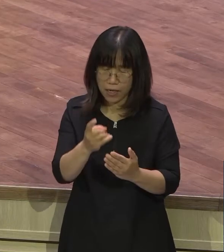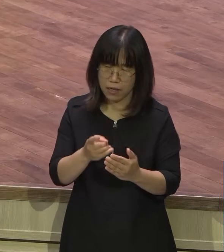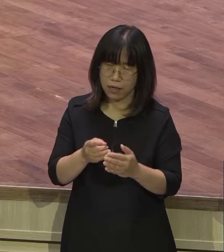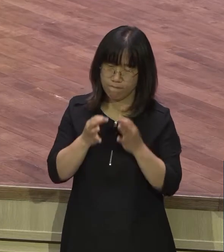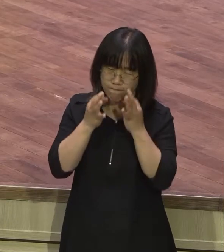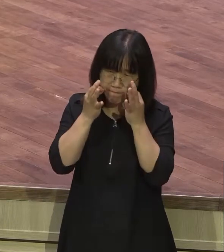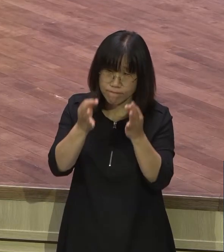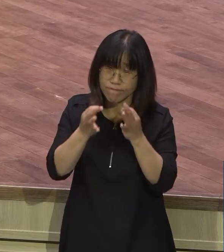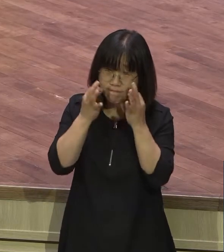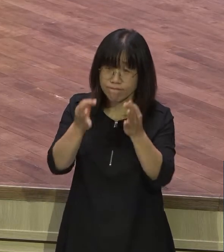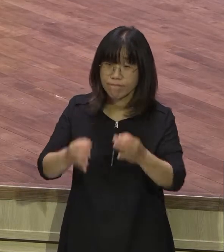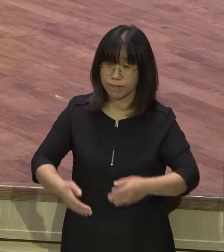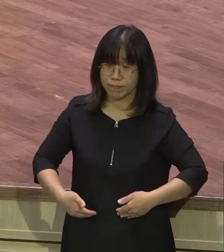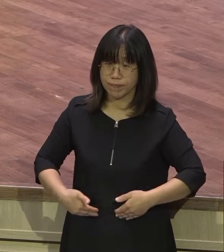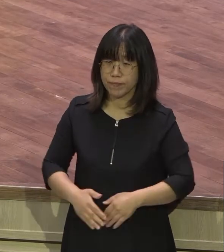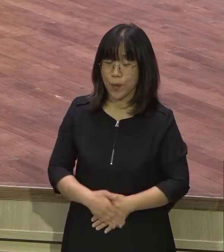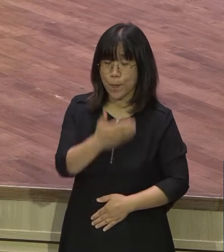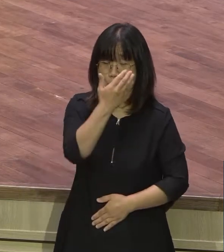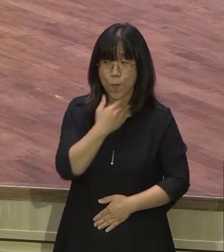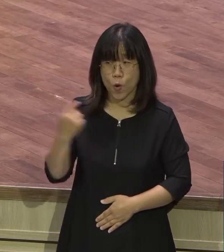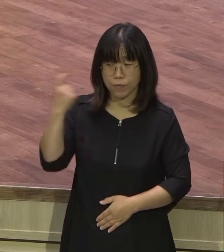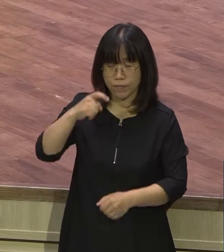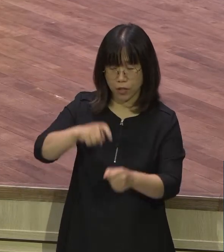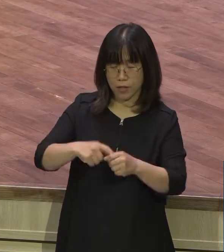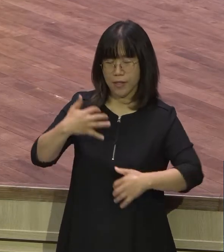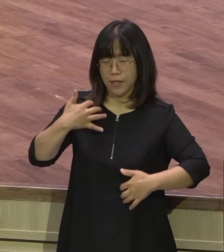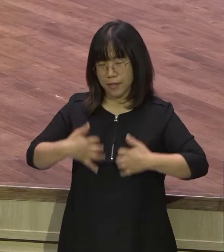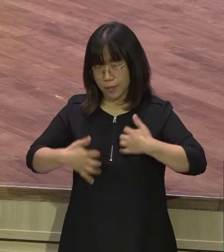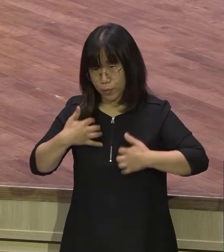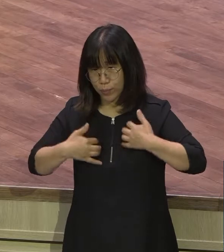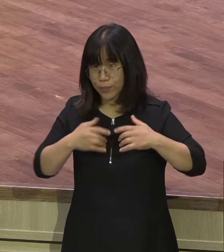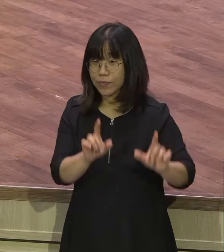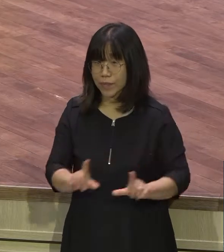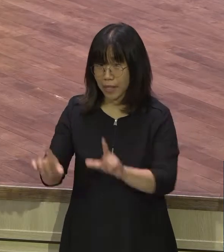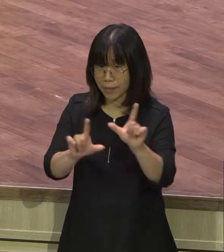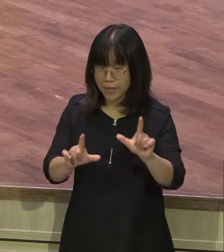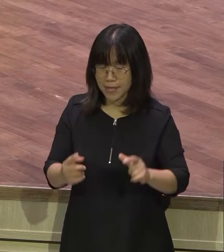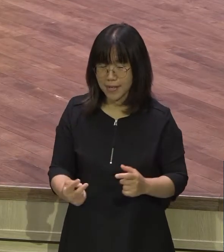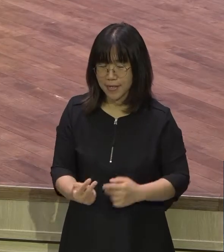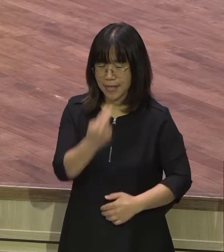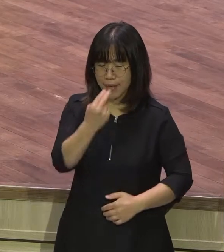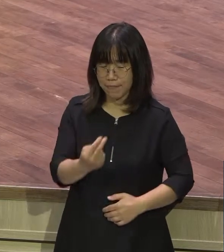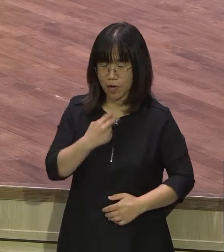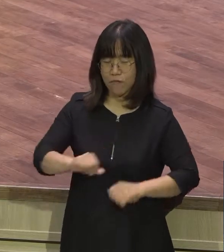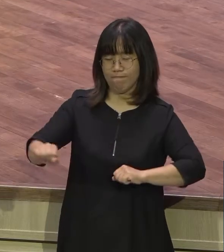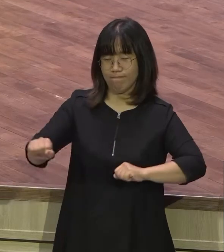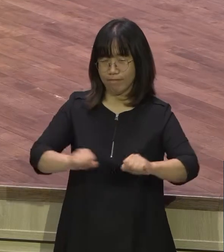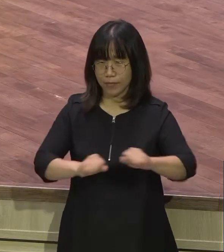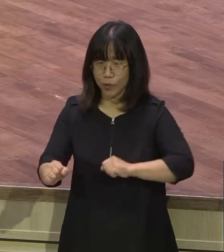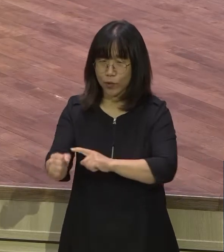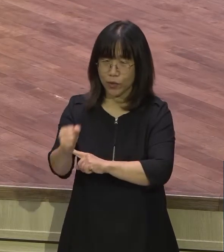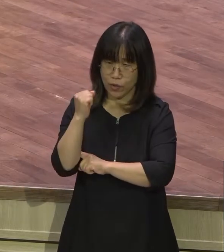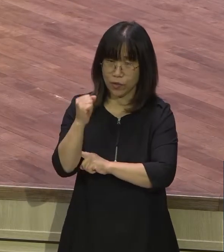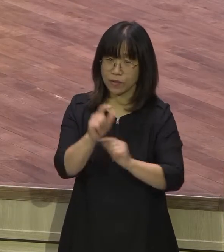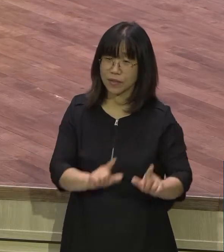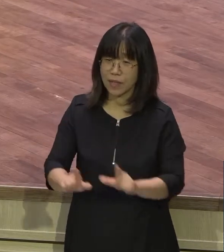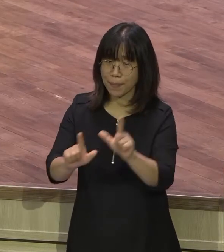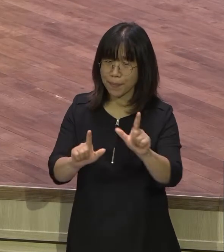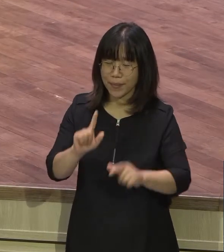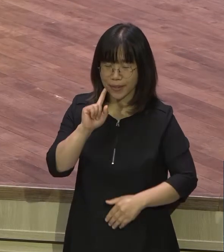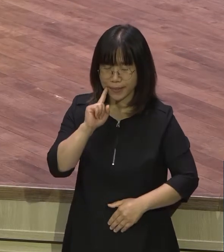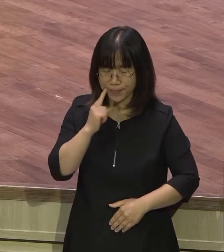성도들 복음적 기뻄이 넘치는 삶 생명적 역동이 나는 삶 그래서 아름다운 열매